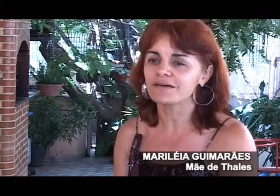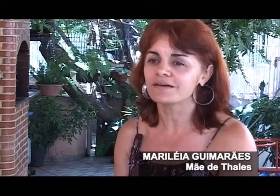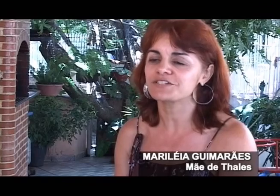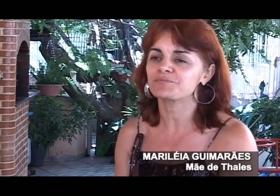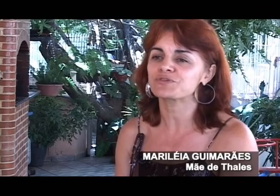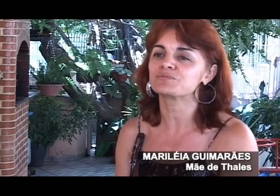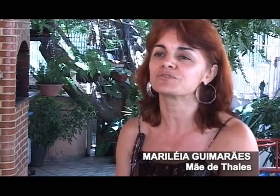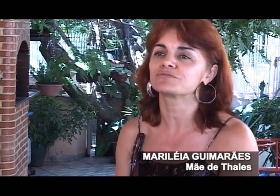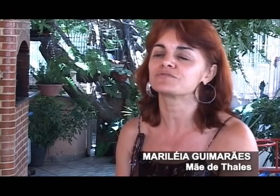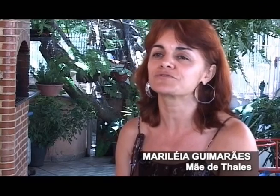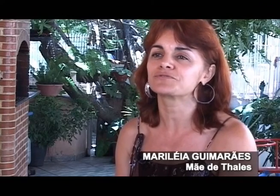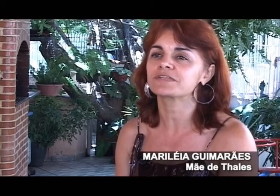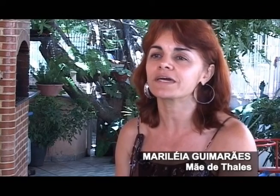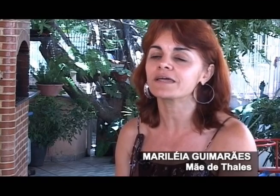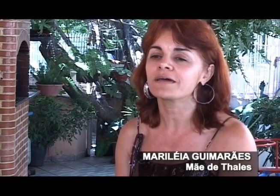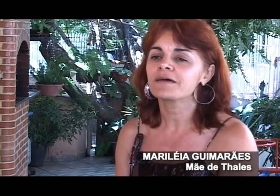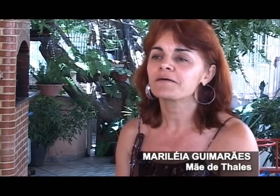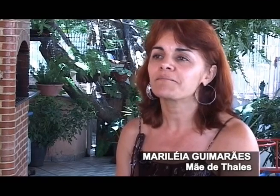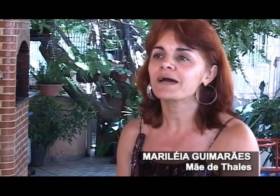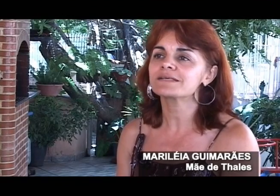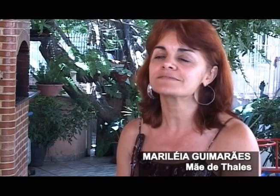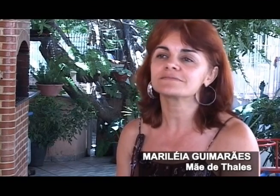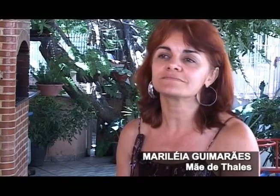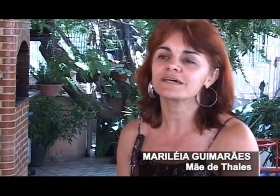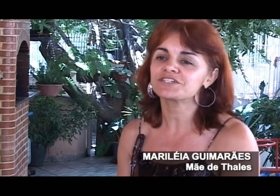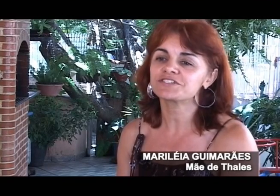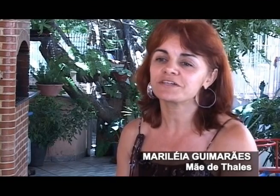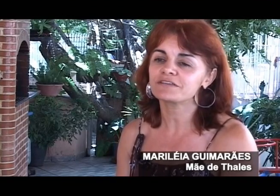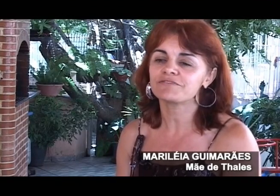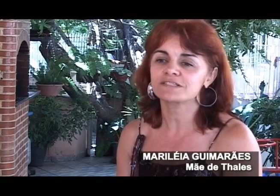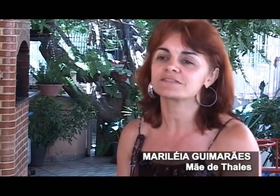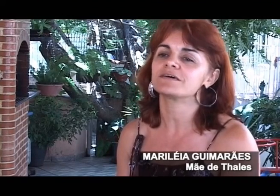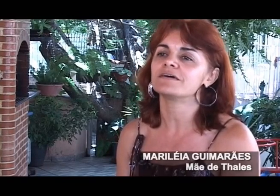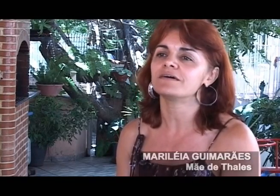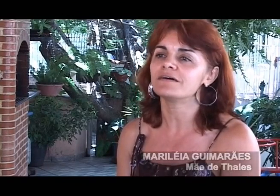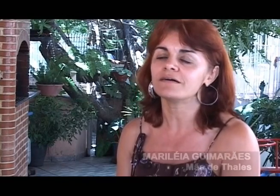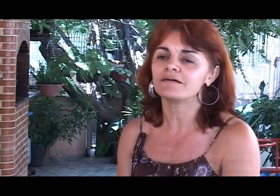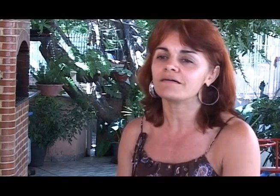futuro, né? Eu penso muito no futuro dele, mas a gente tenta